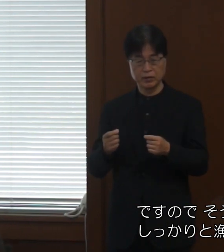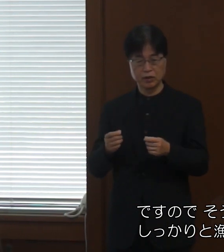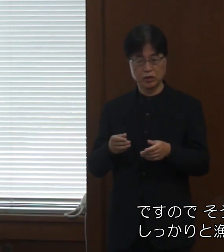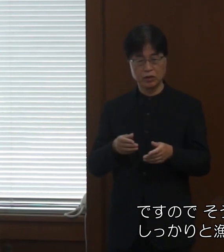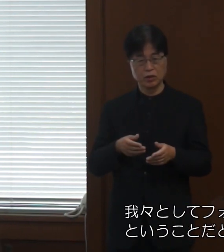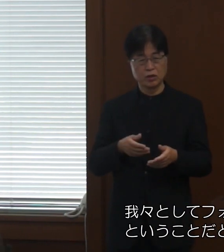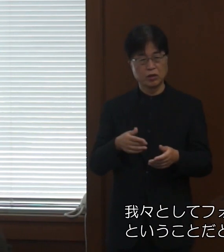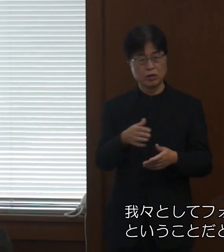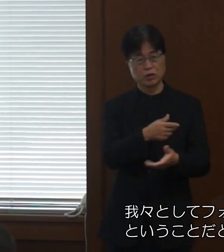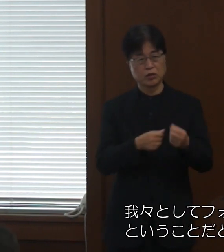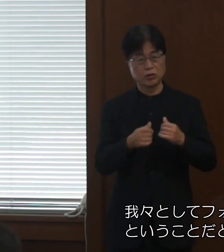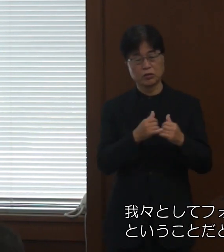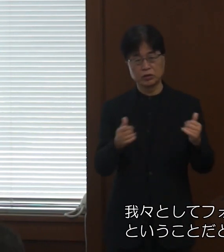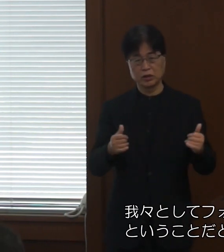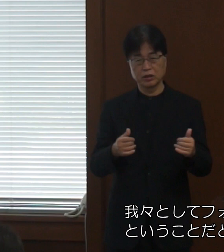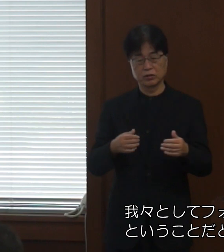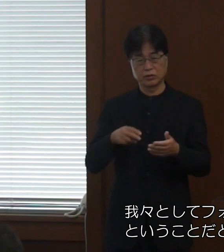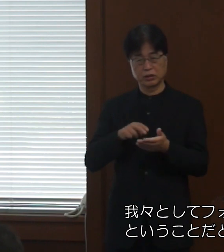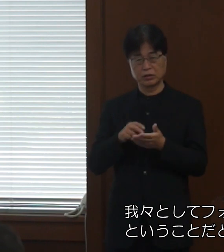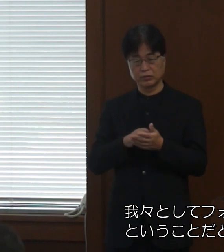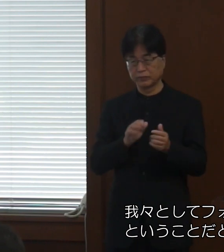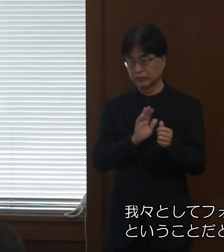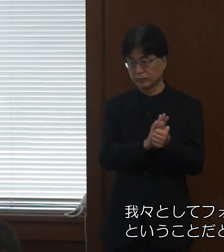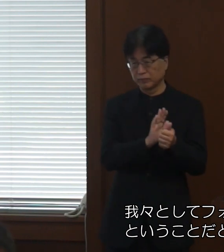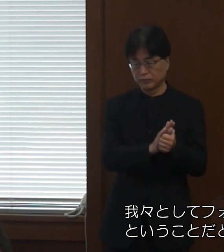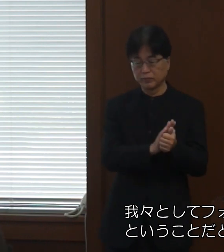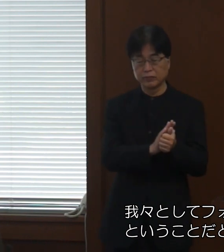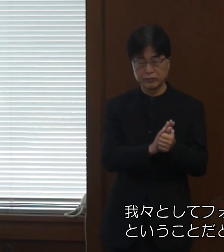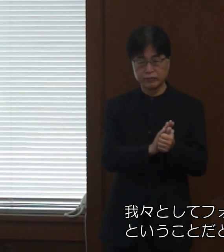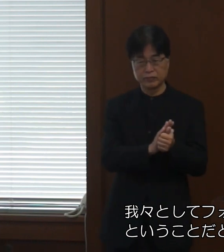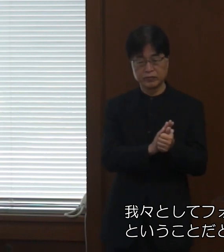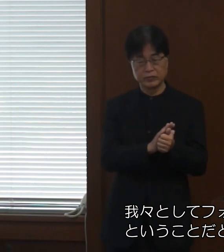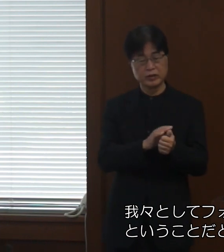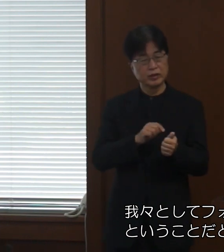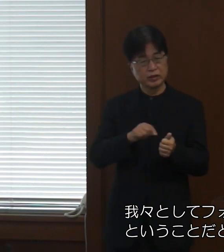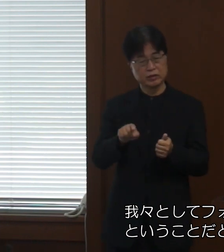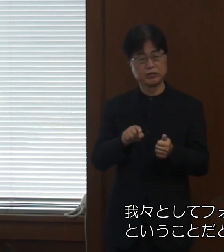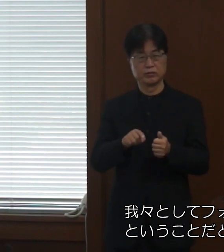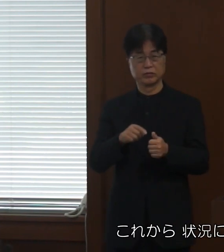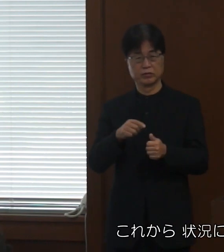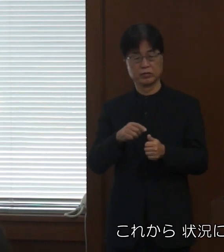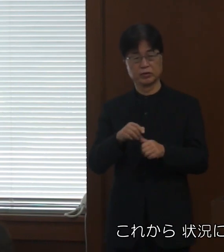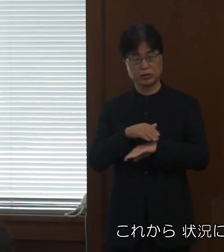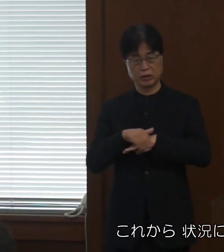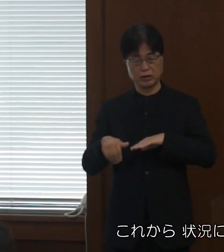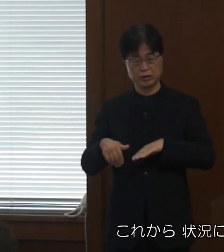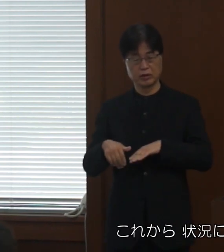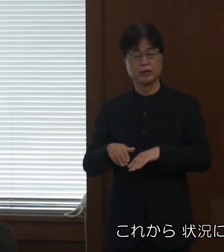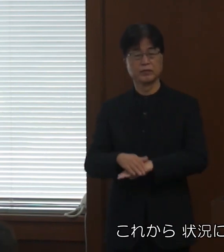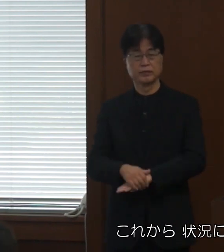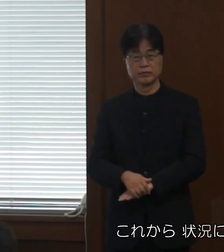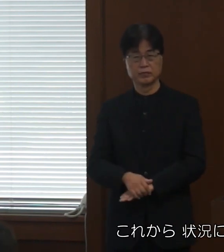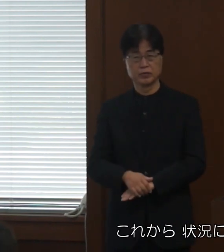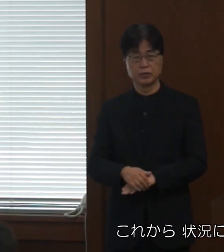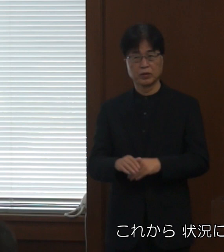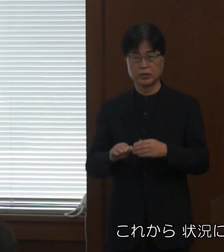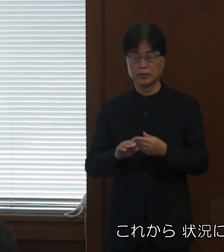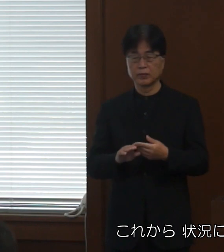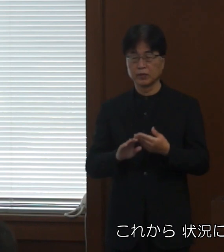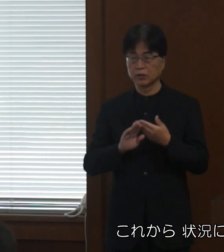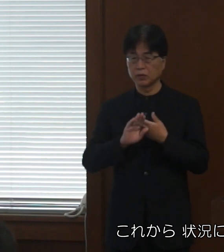漁業者の立場に立って我々としてフォローアップしていくということだというふうに思いますしこのこれから